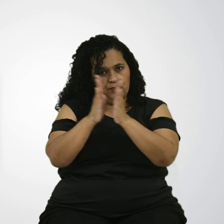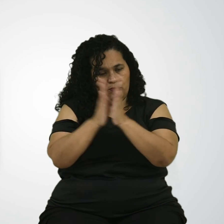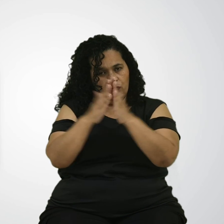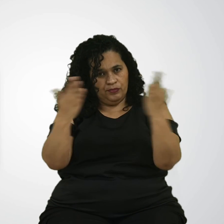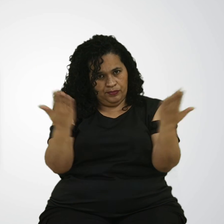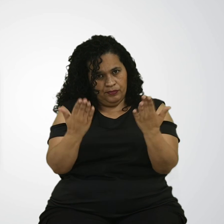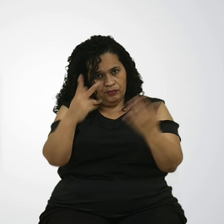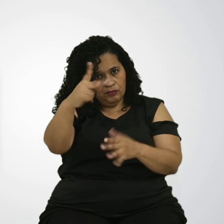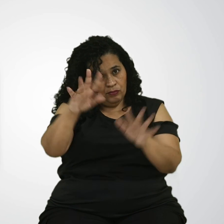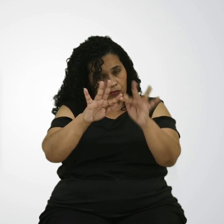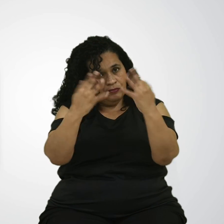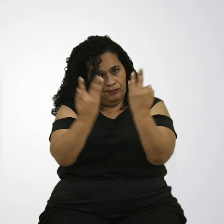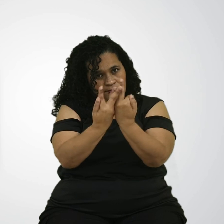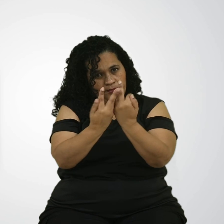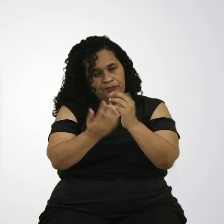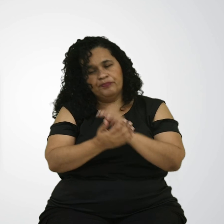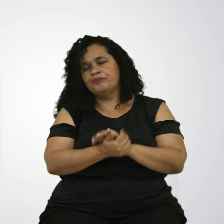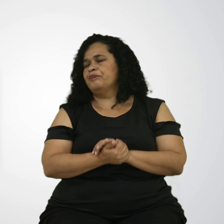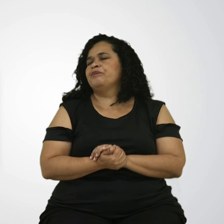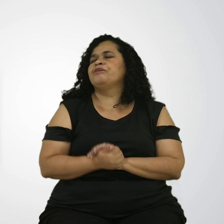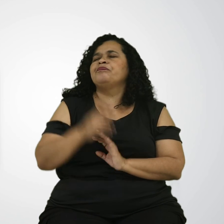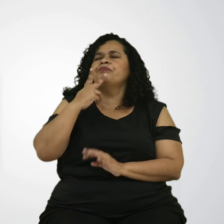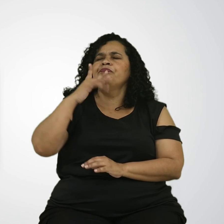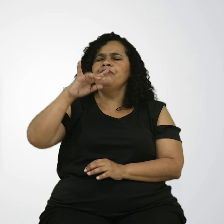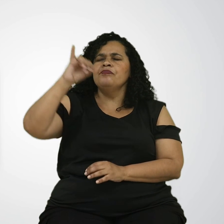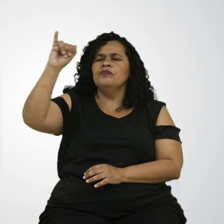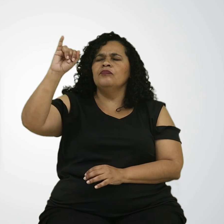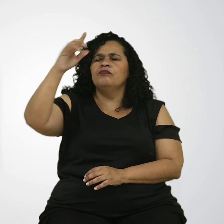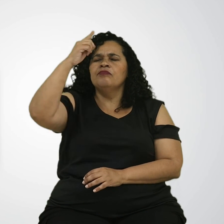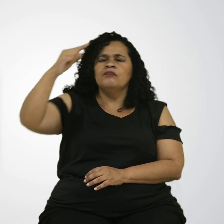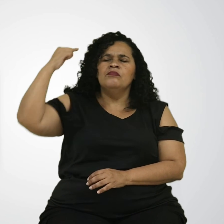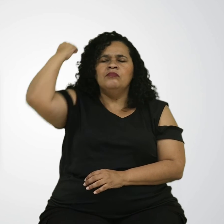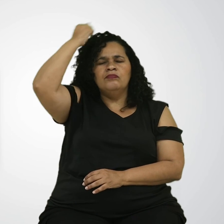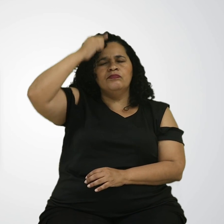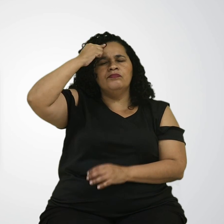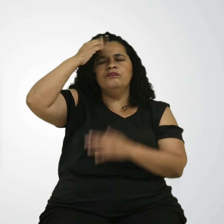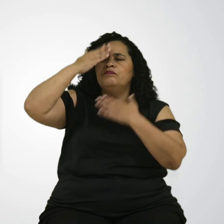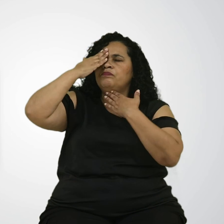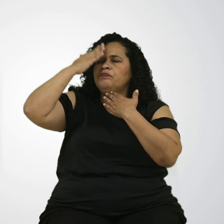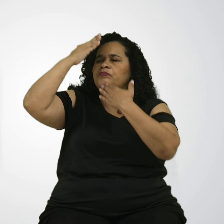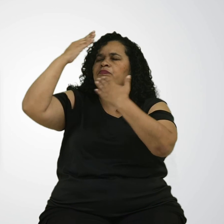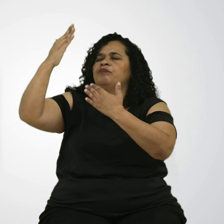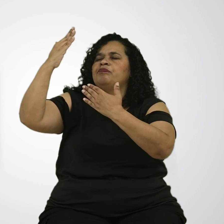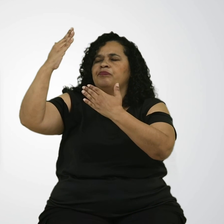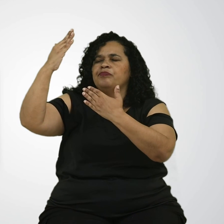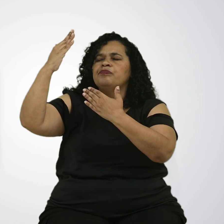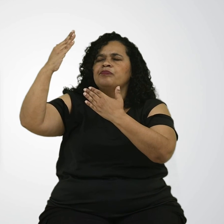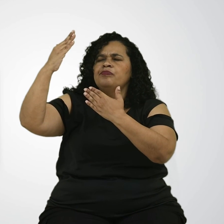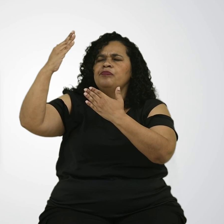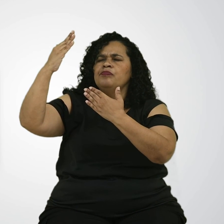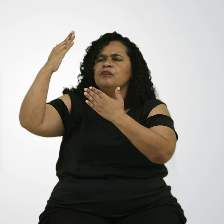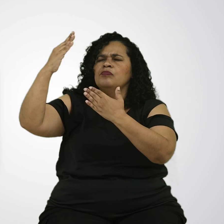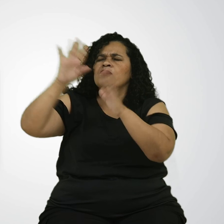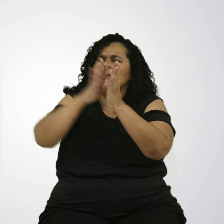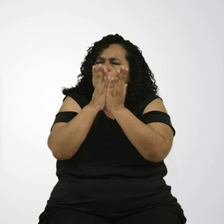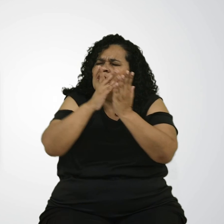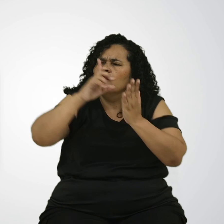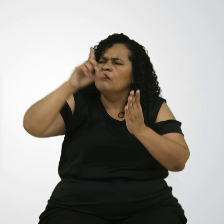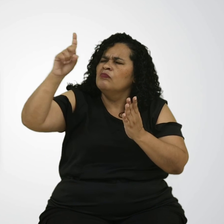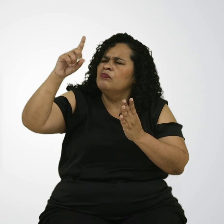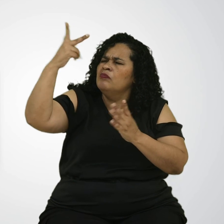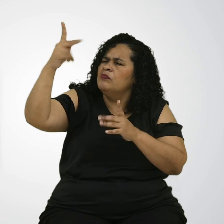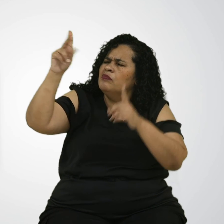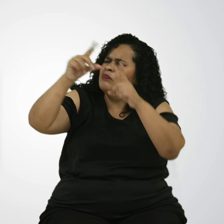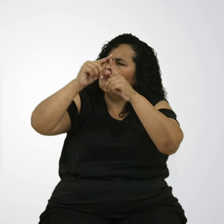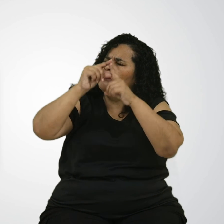pela sua família, em nome de Jesus. Pai Santo, obrigado por sua palavra, meu Deus, que vem orientar sobre o